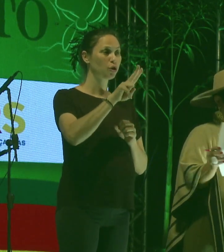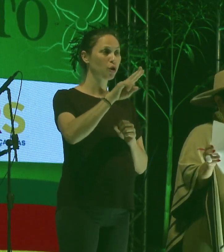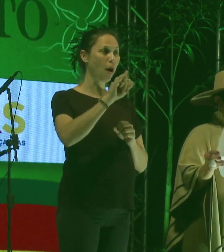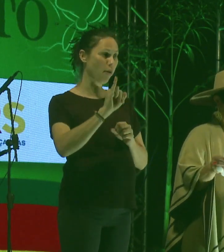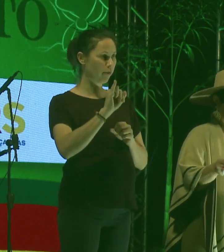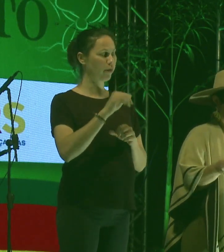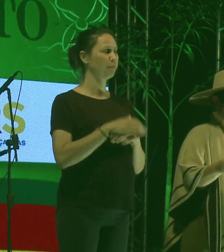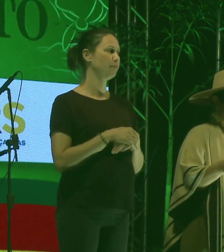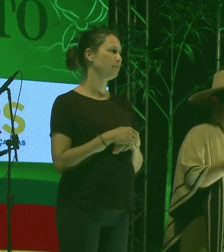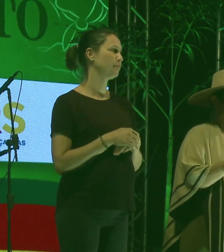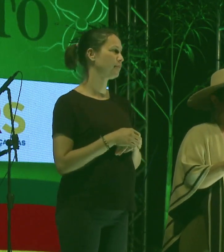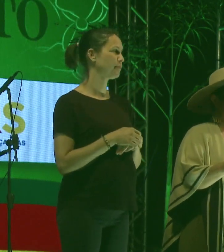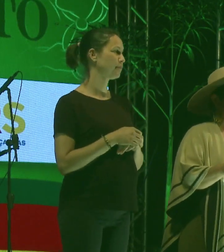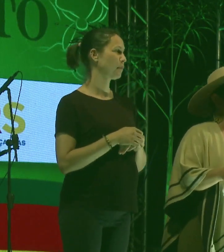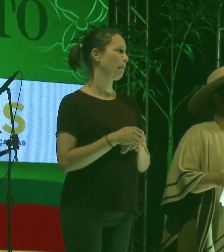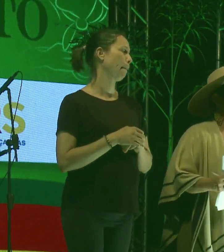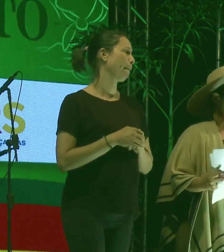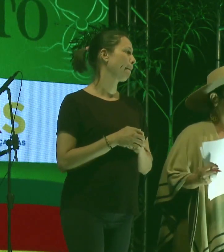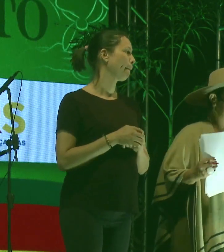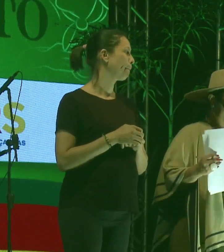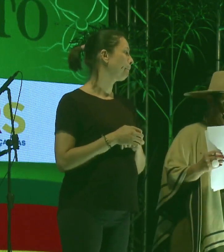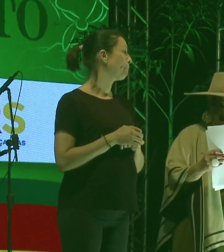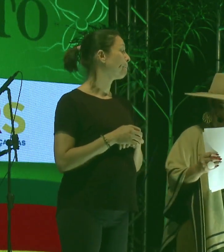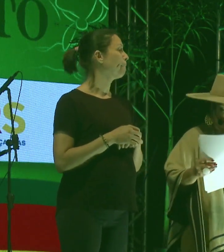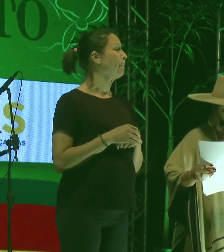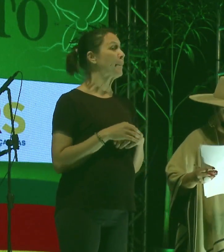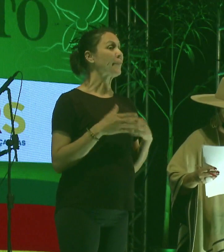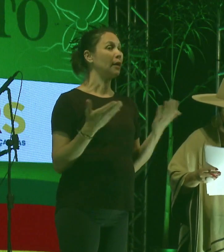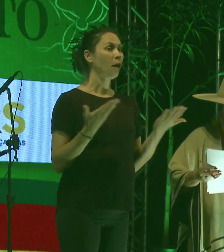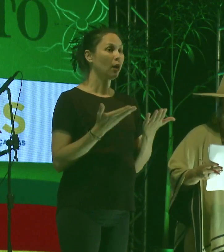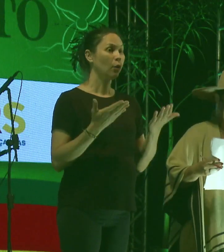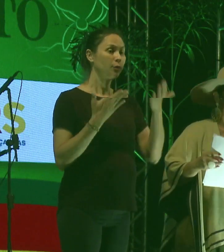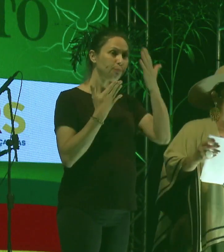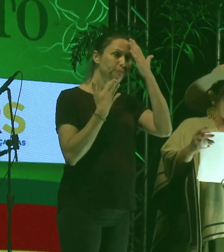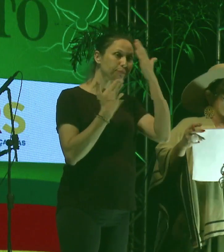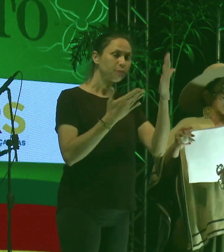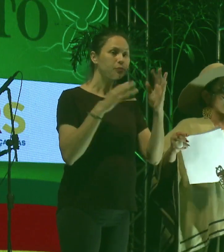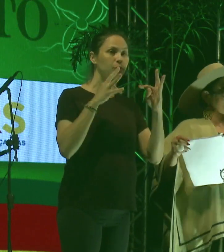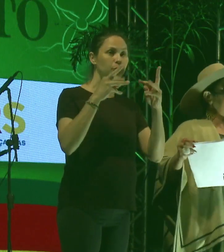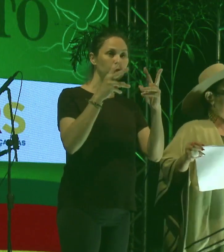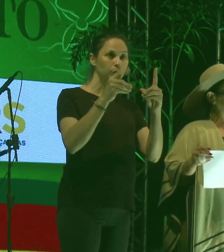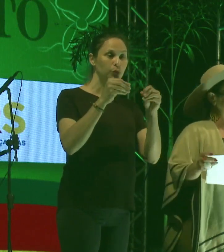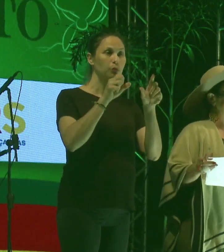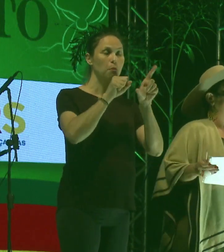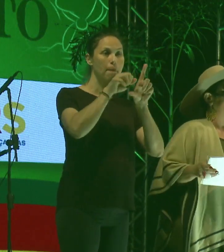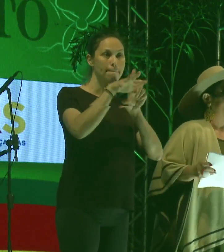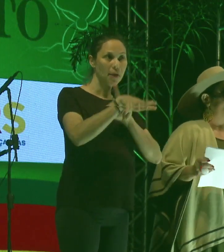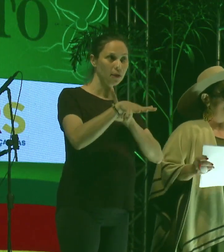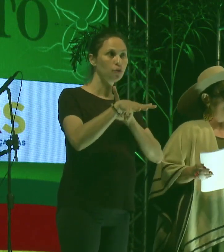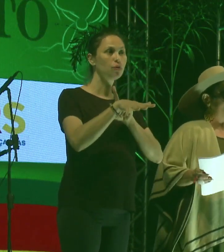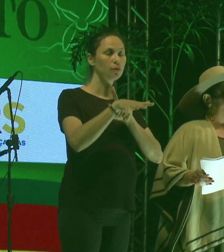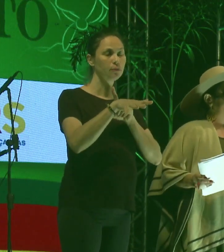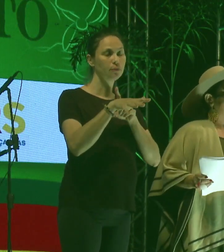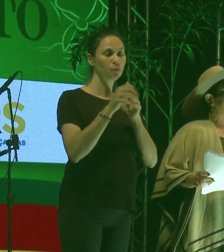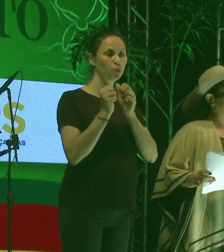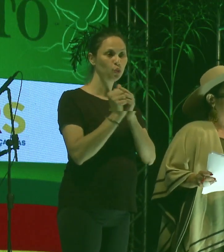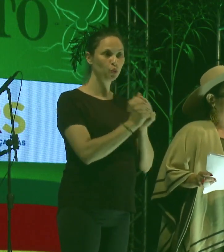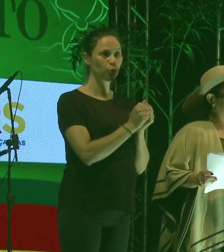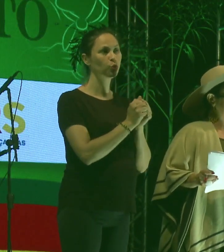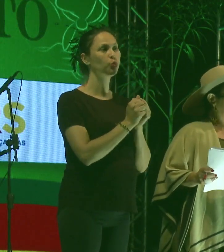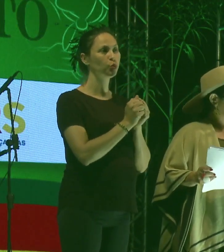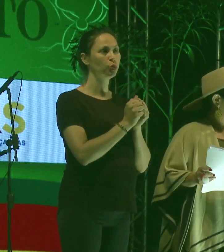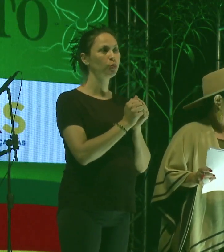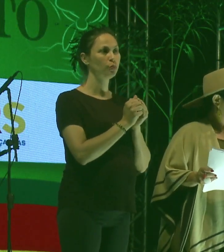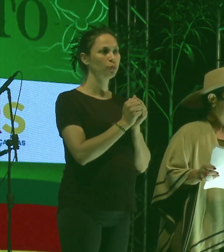que legal. Muito bem. Nós vamos agora agradecer aos veículos de comunicação que estiveram conosco